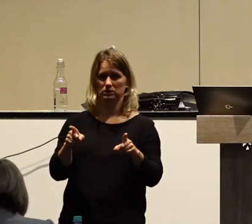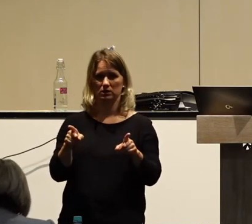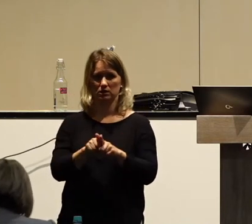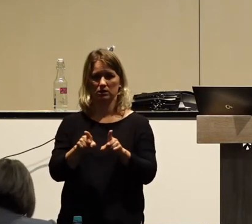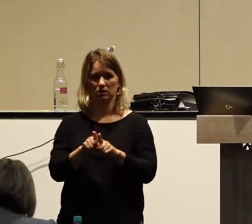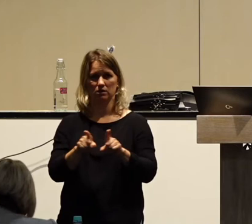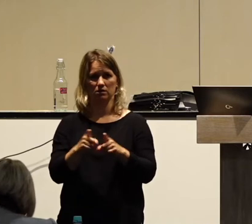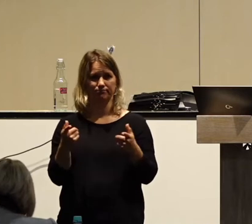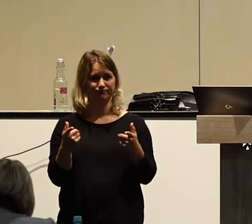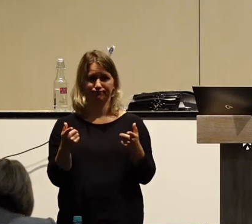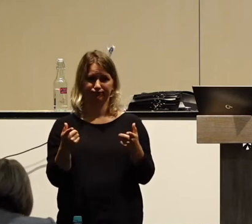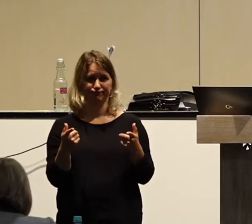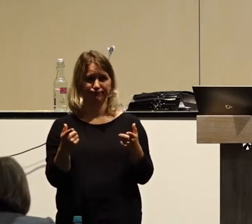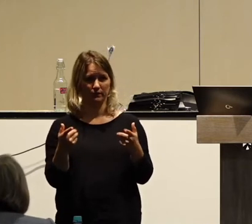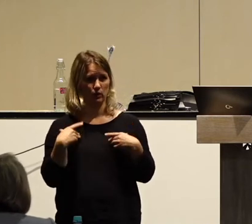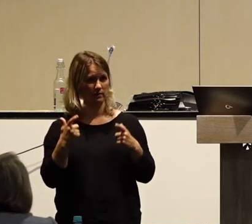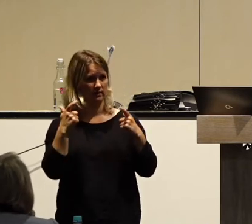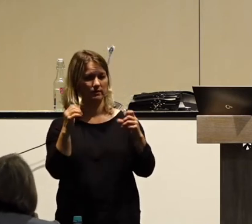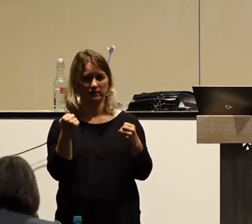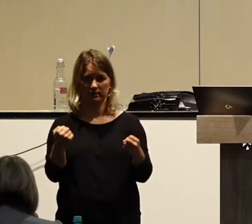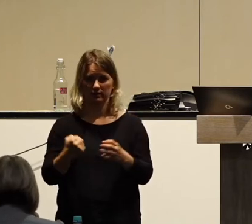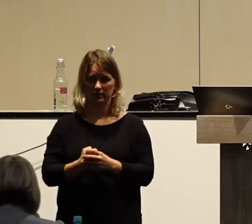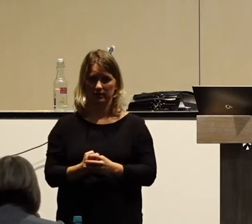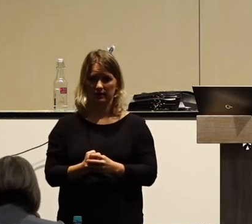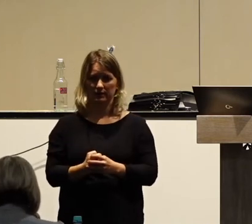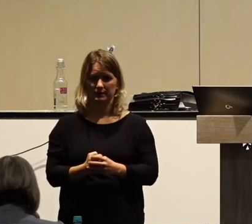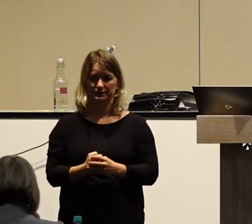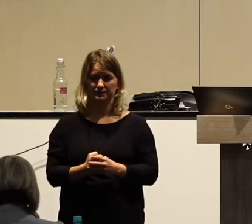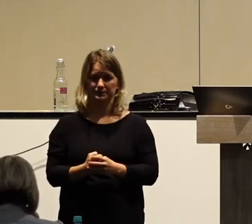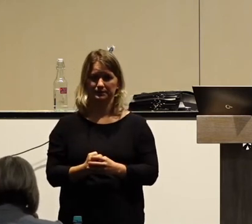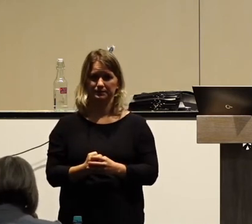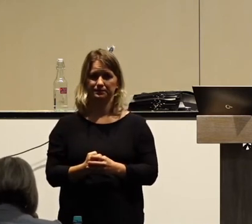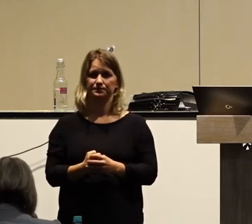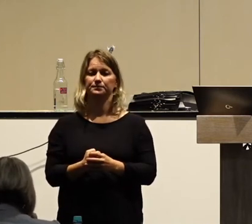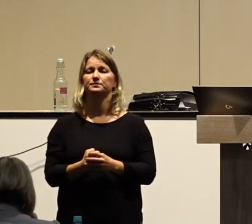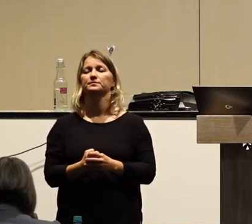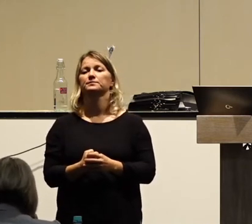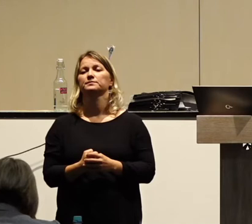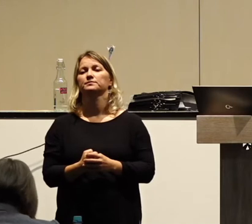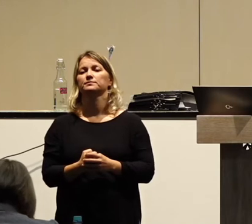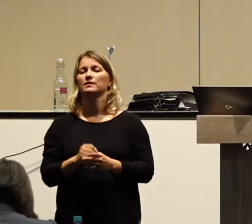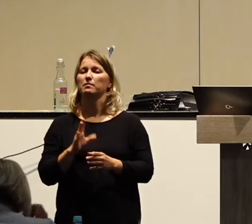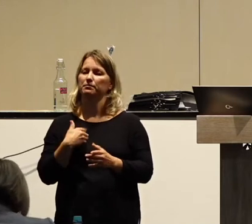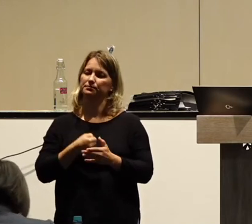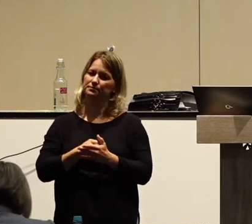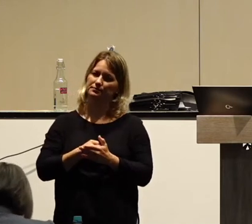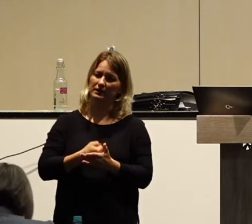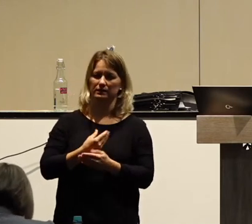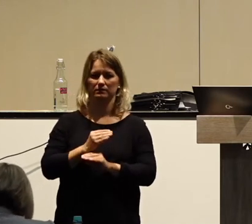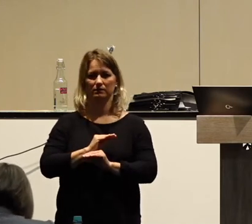kann. Und gleichzeitig möchte ich nochmal betonen, dass die Zeit